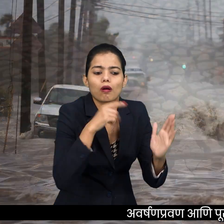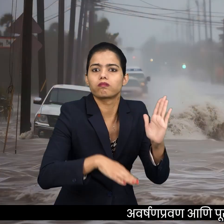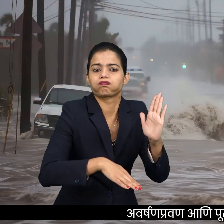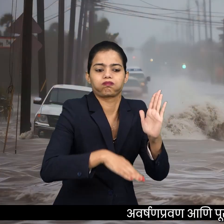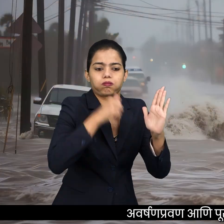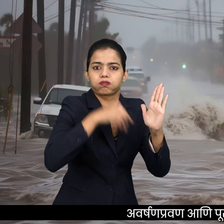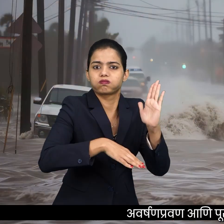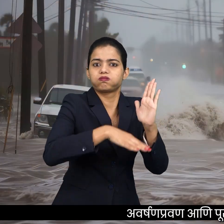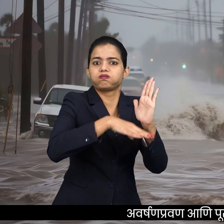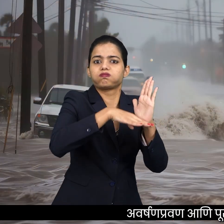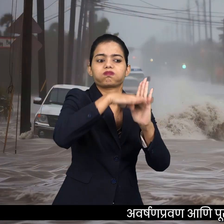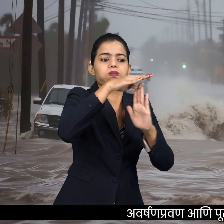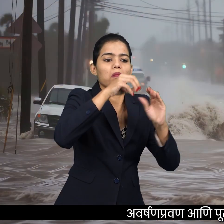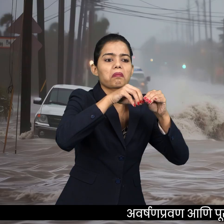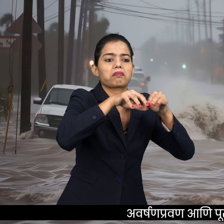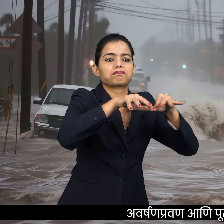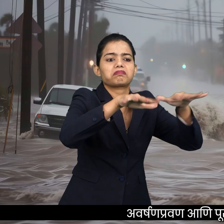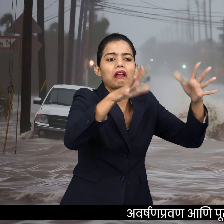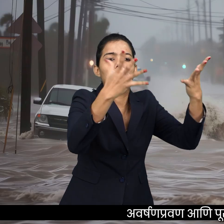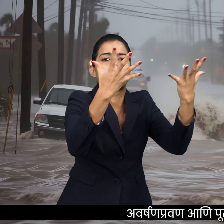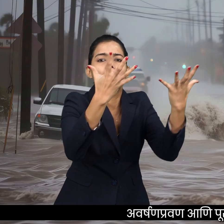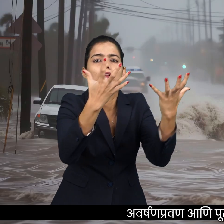पूरग्रस्त भागात आले.